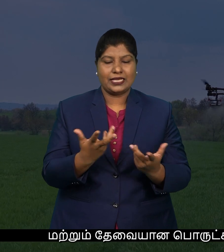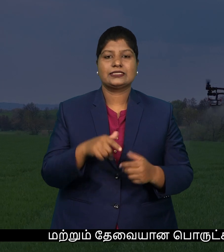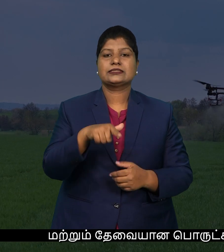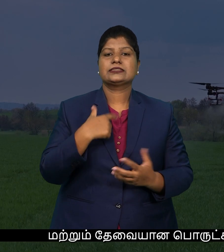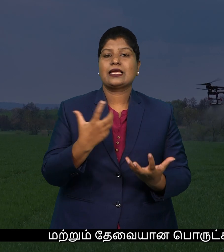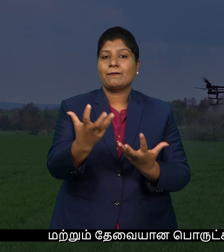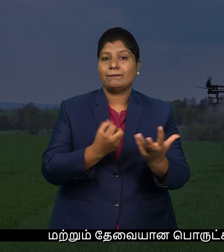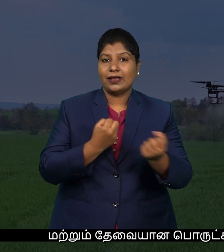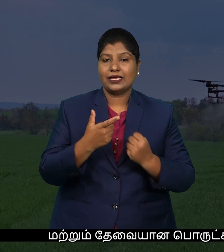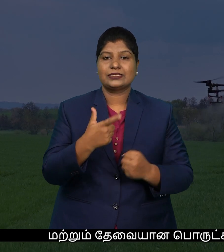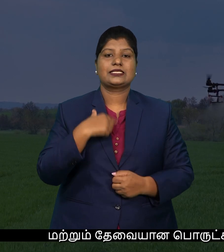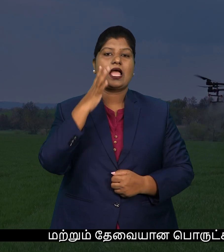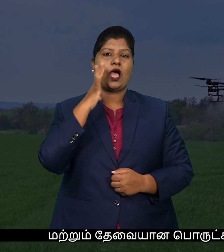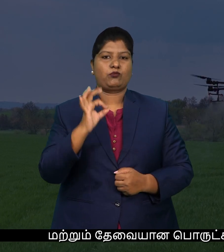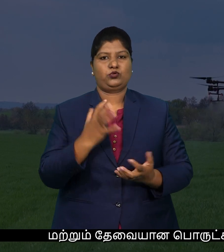வணிகமாகும்.